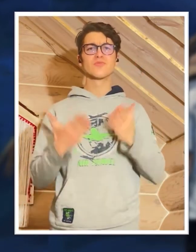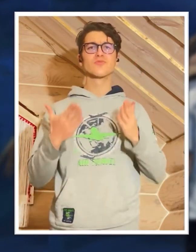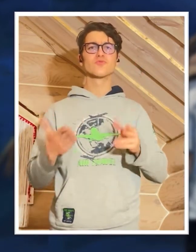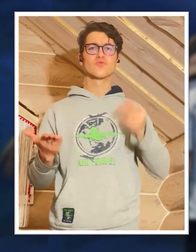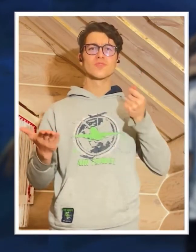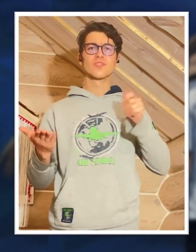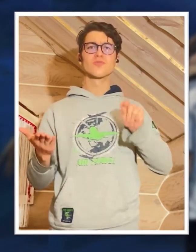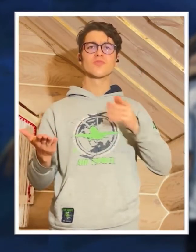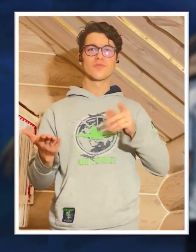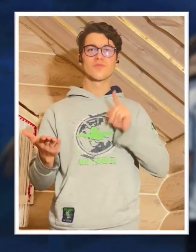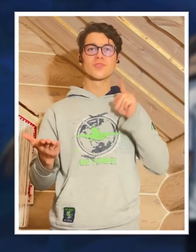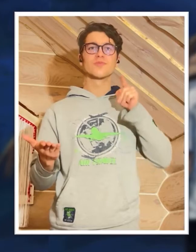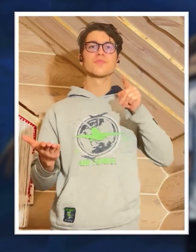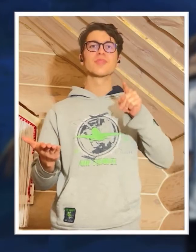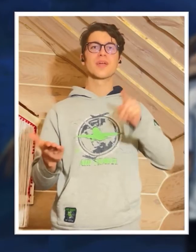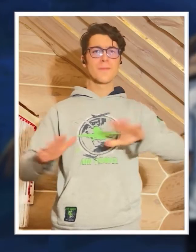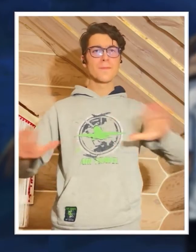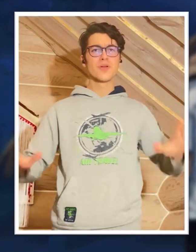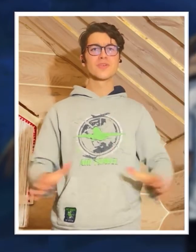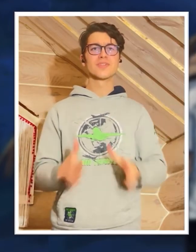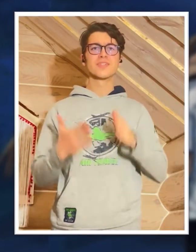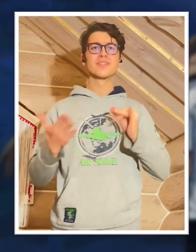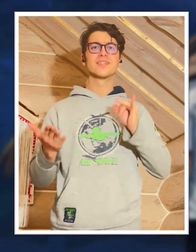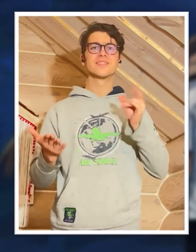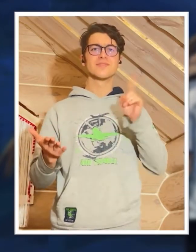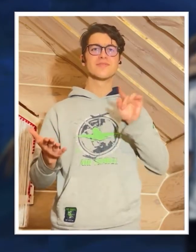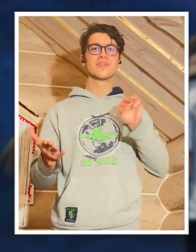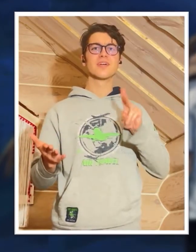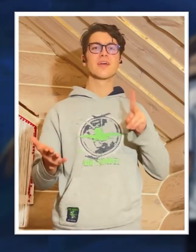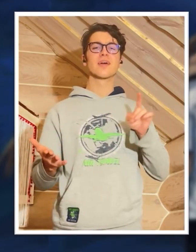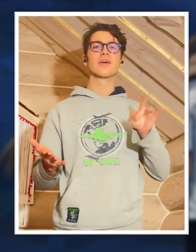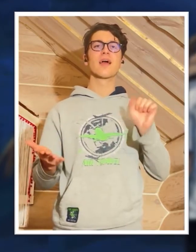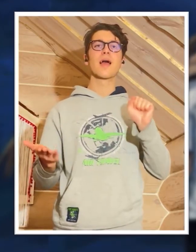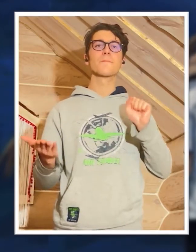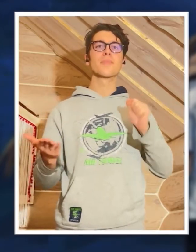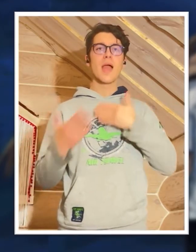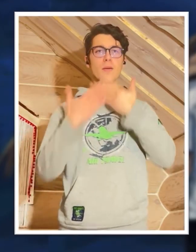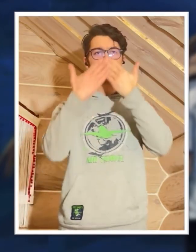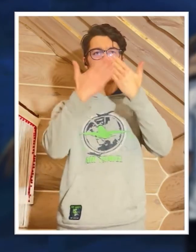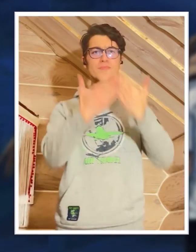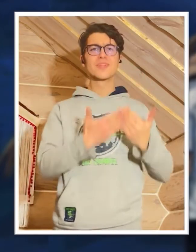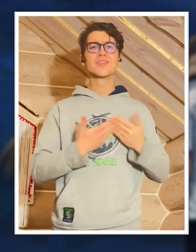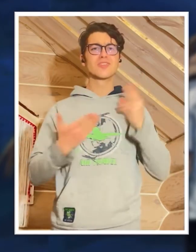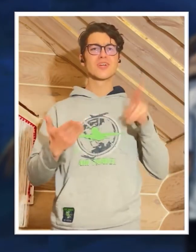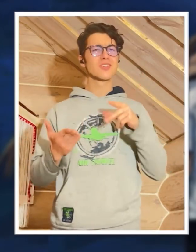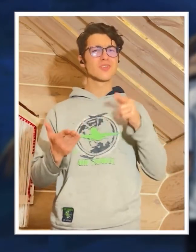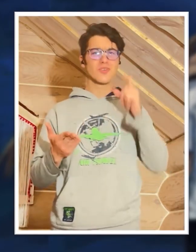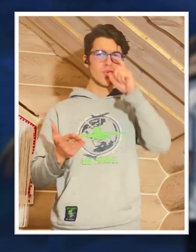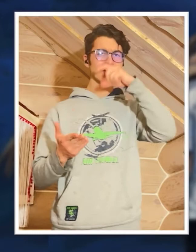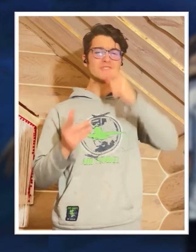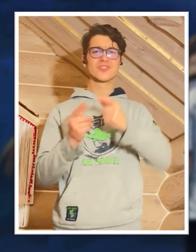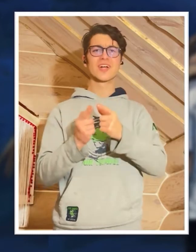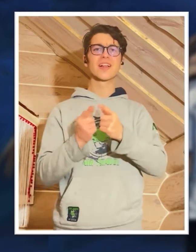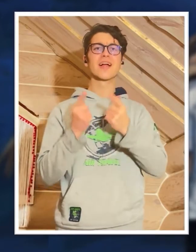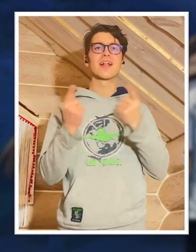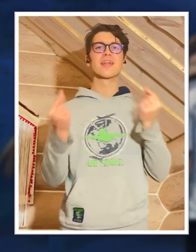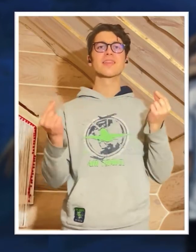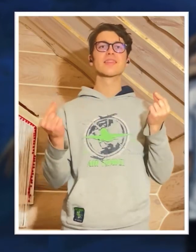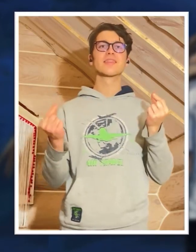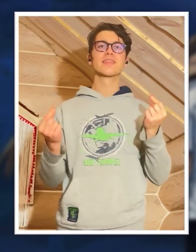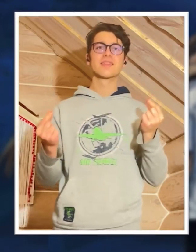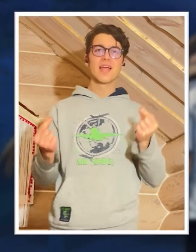песни, что включал ты днем, и поет их Земфира. Я полюбила даже